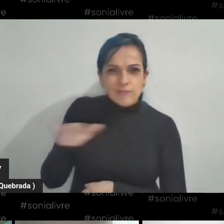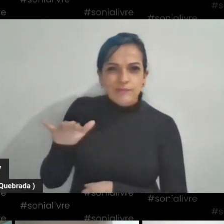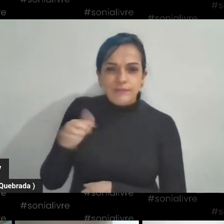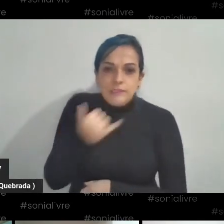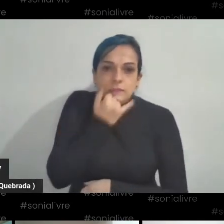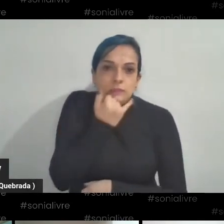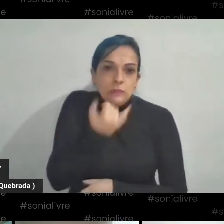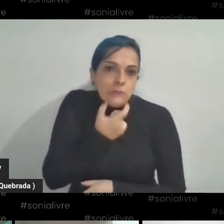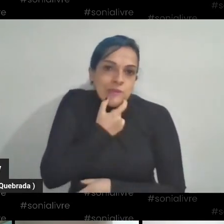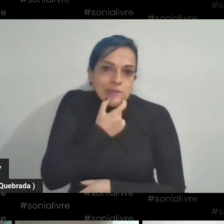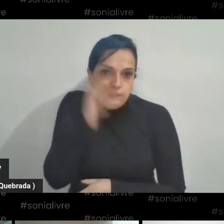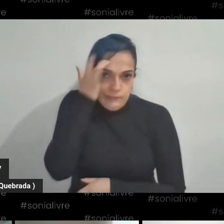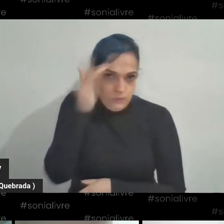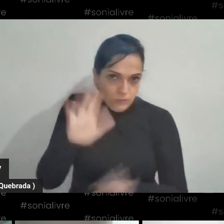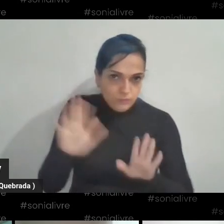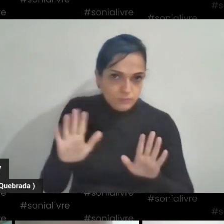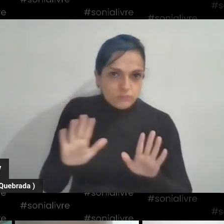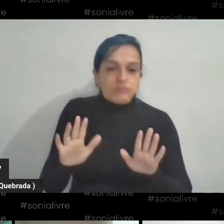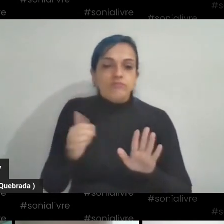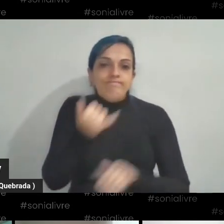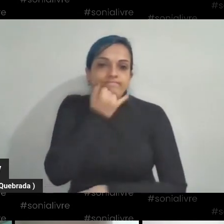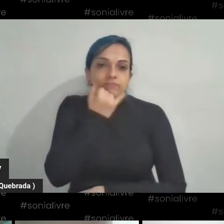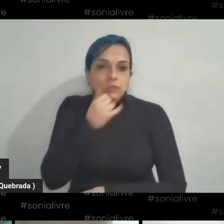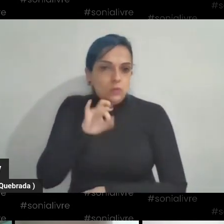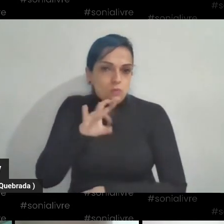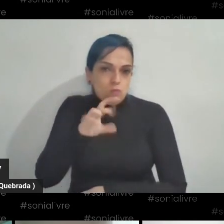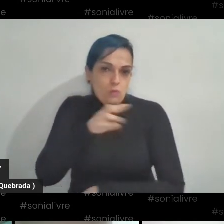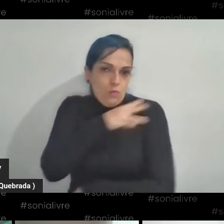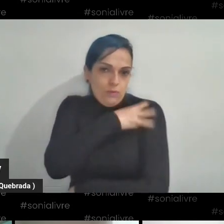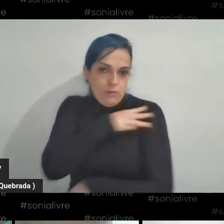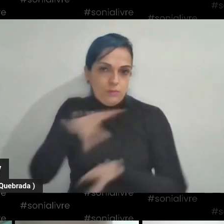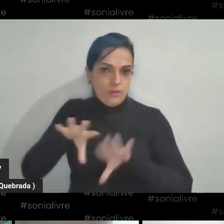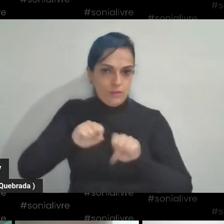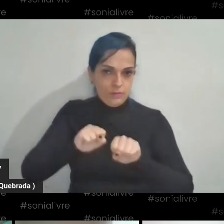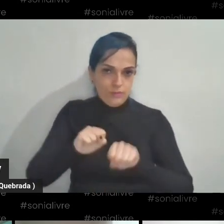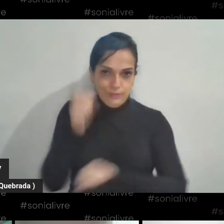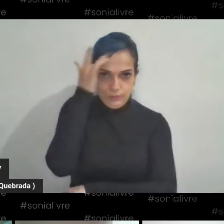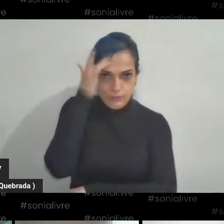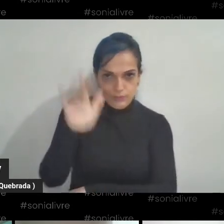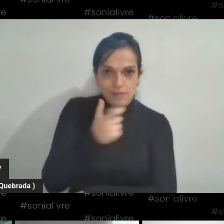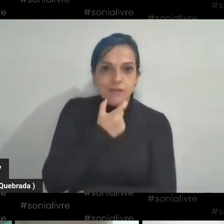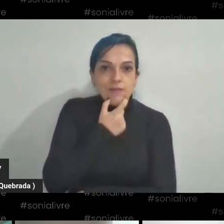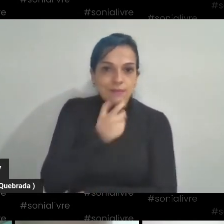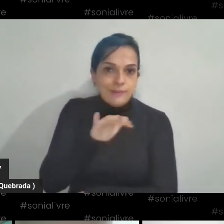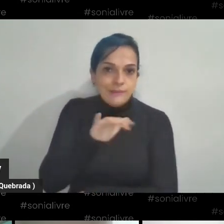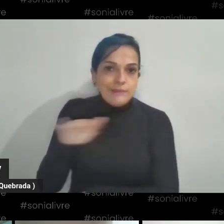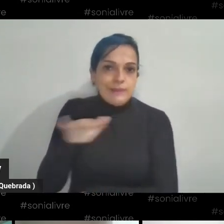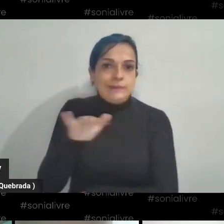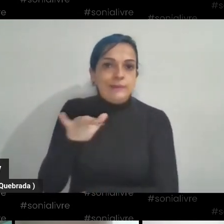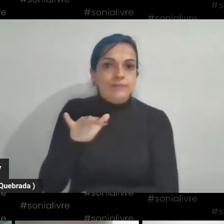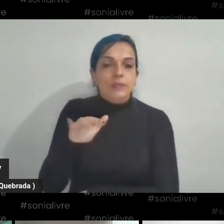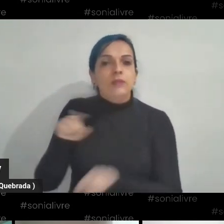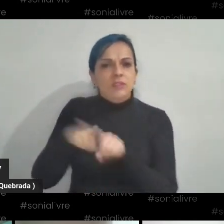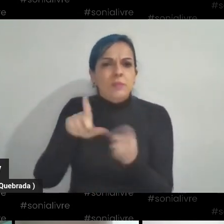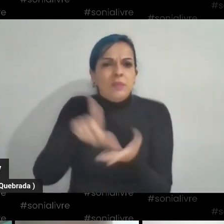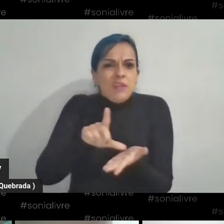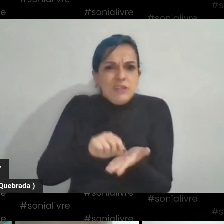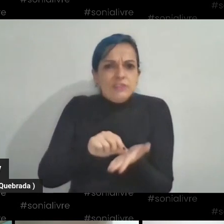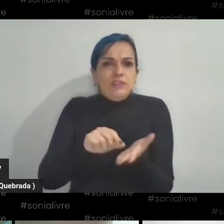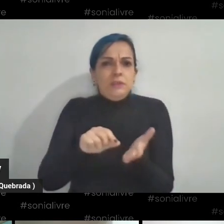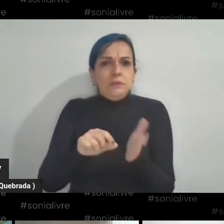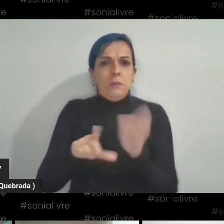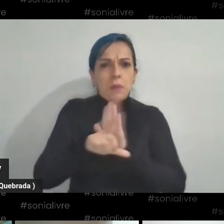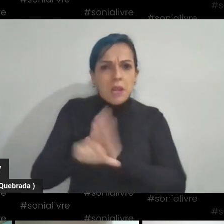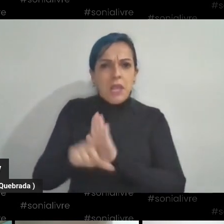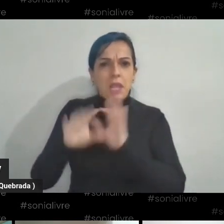falta de conhecimento, eu só tenho ensino médio, e para mim, falar de parágrafo, artigo, é meio complicado.